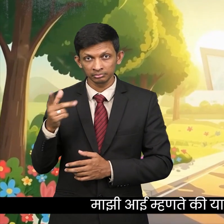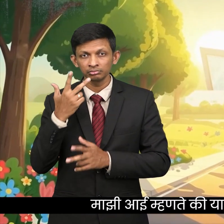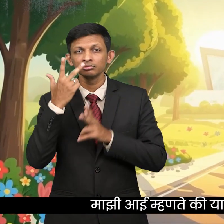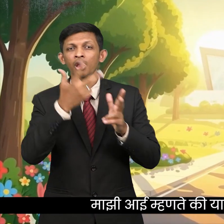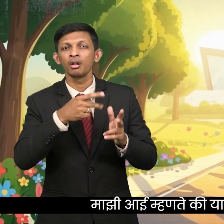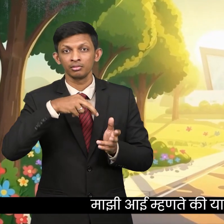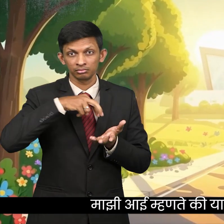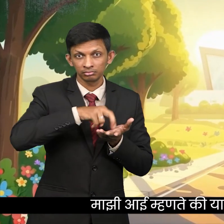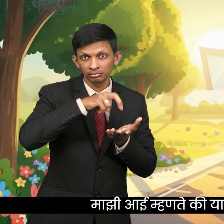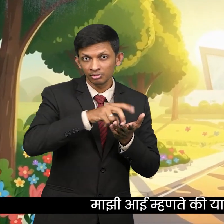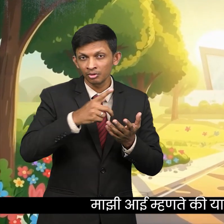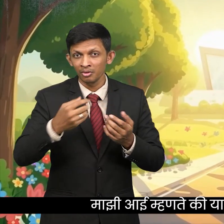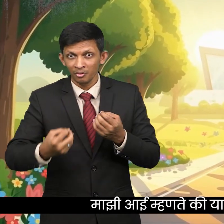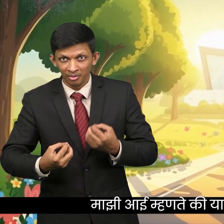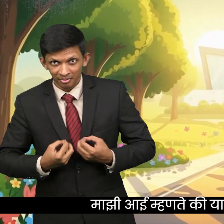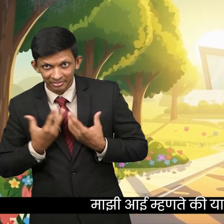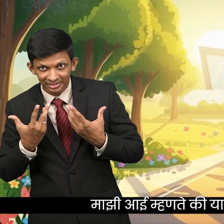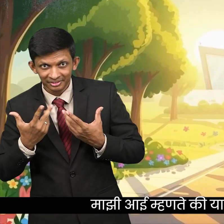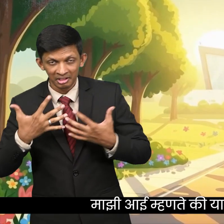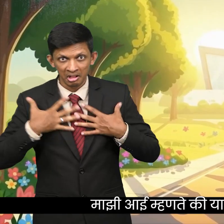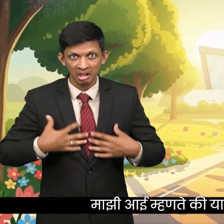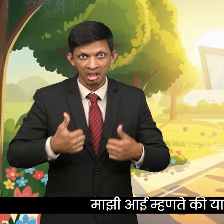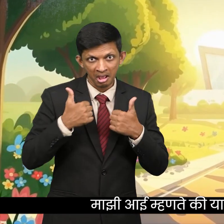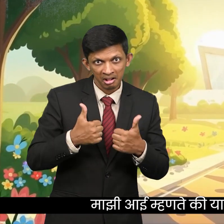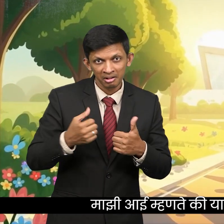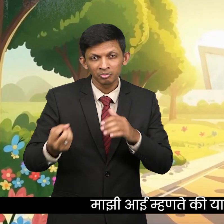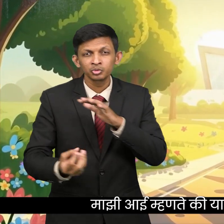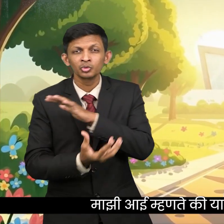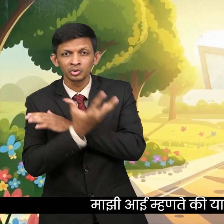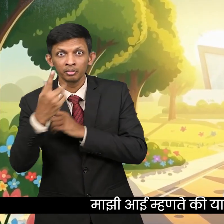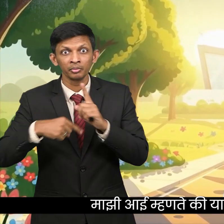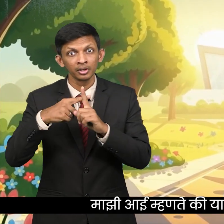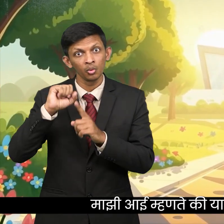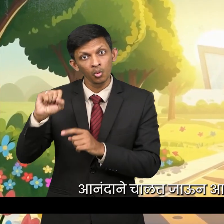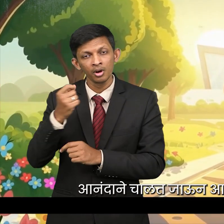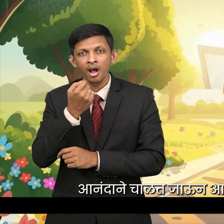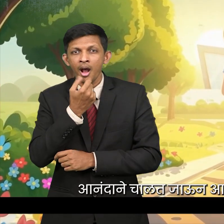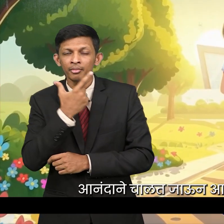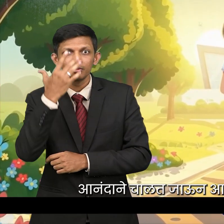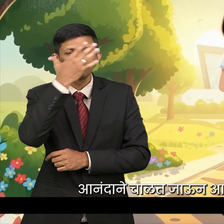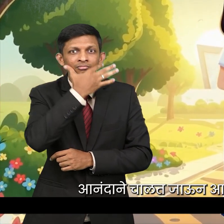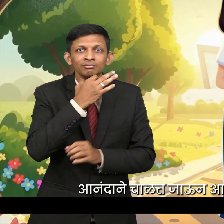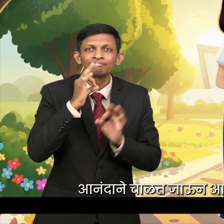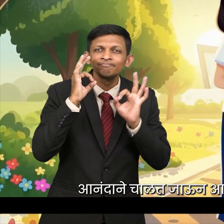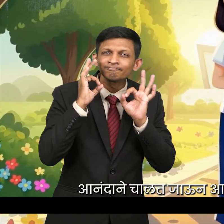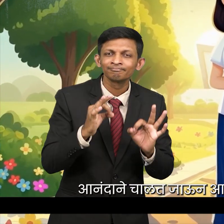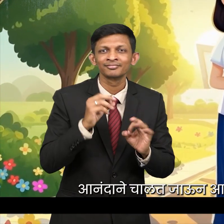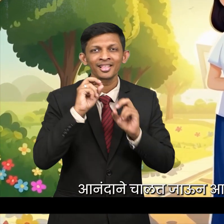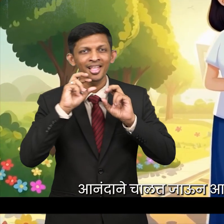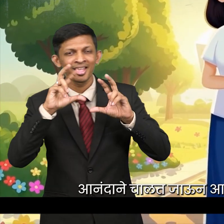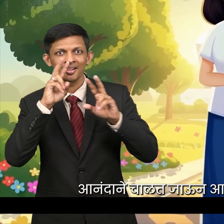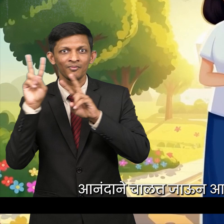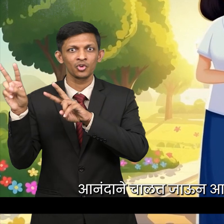माझी आई म्हणते की या निरोगी सकाळी आणि सुंदर संध्याकाळी आनंदाने चालत